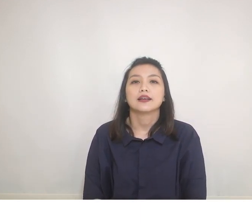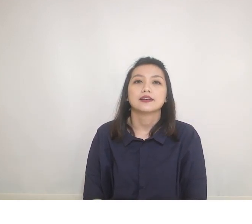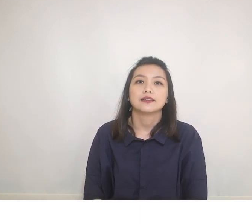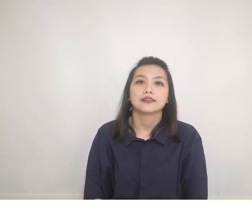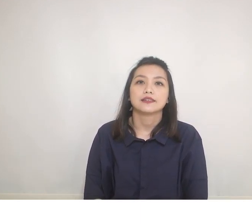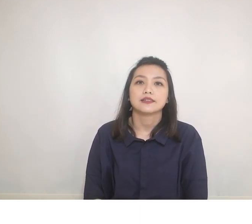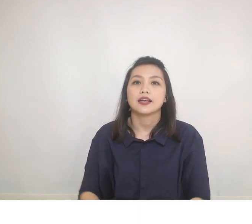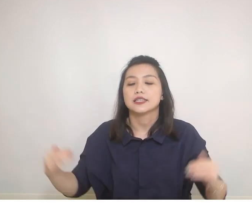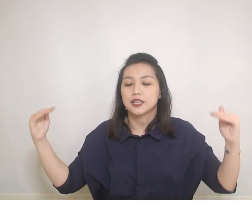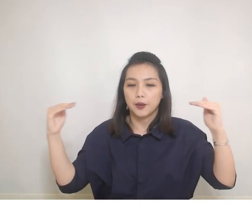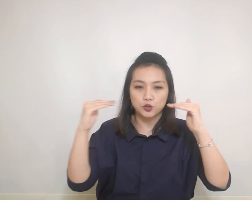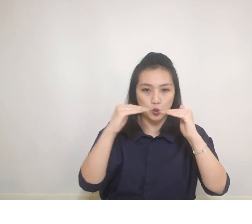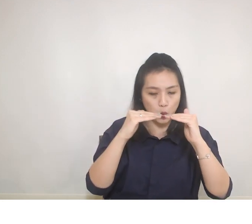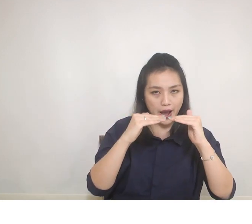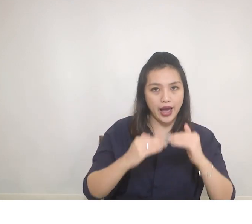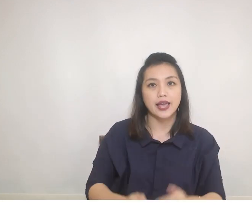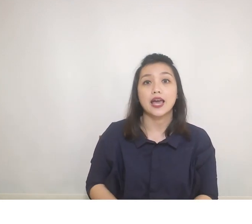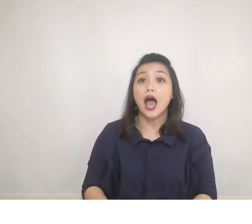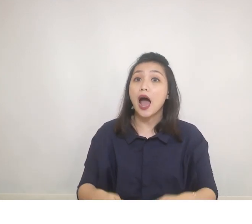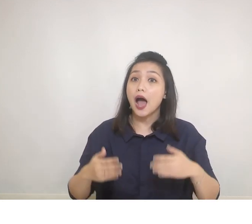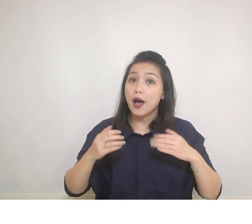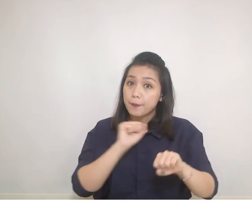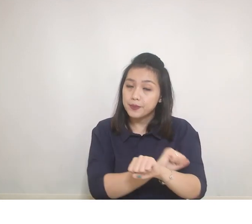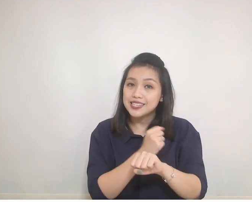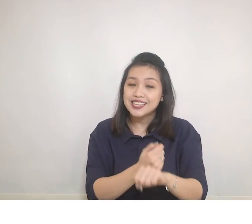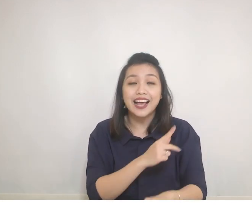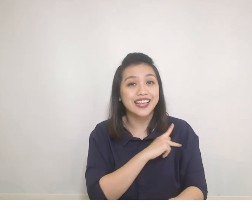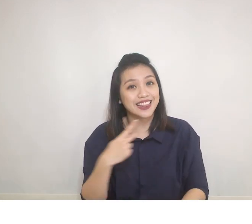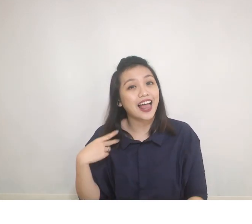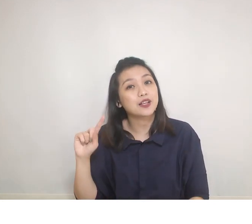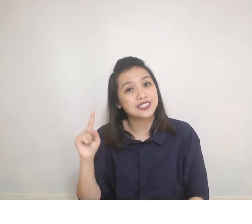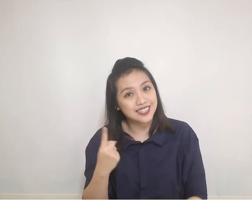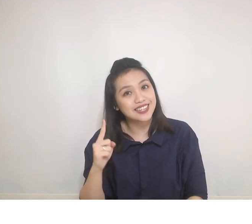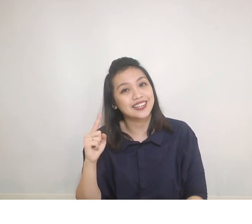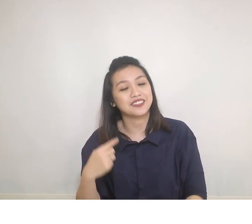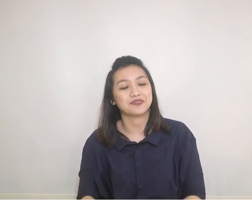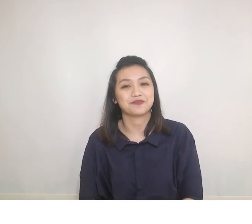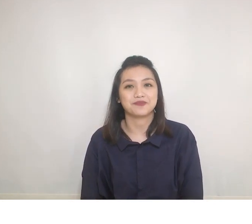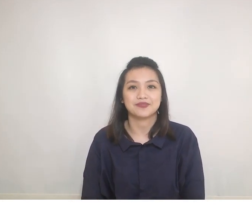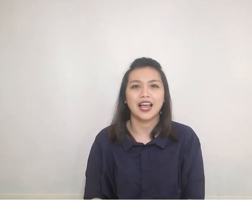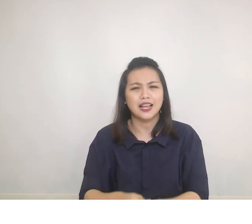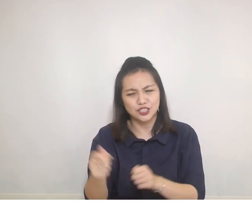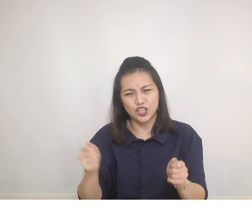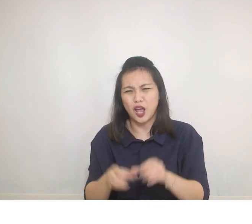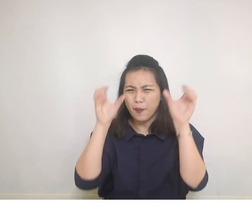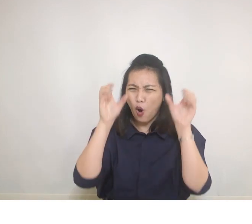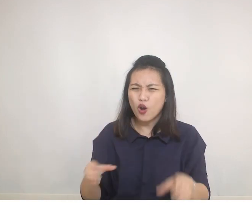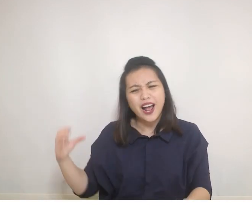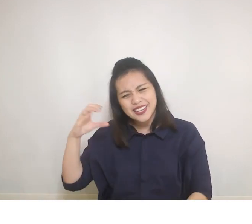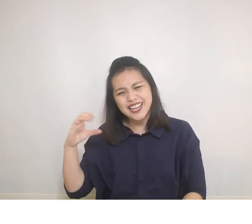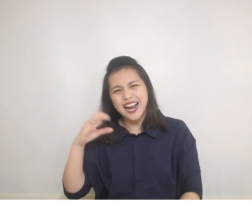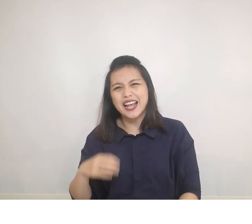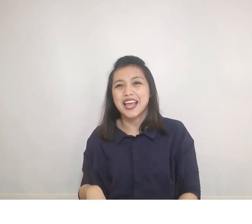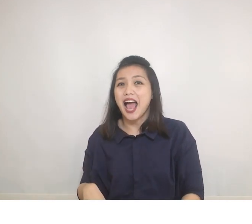personal devotion atau saat teduh dengan Tuhan. Ada waktunya untuk bekerja. Di tengah-tengahnya ada waktunya untuk